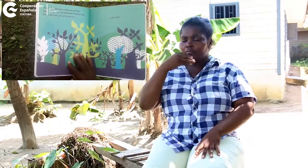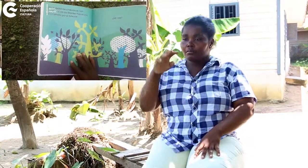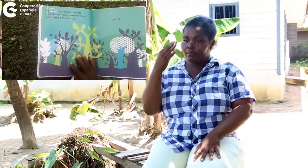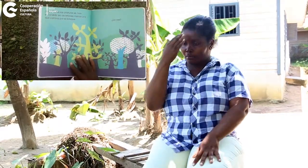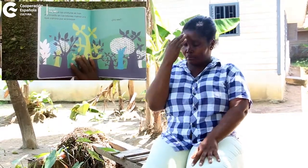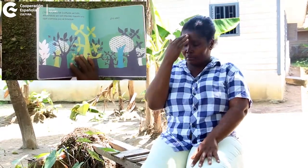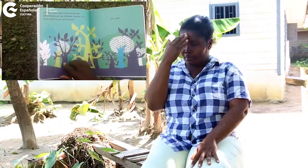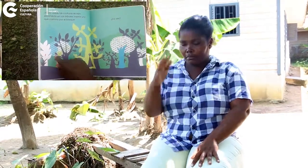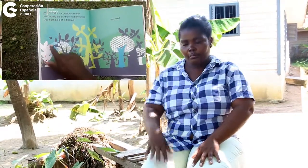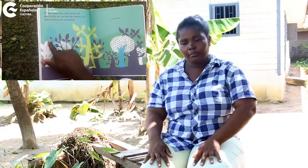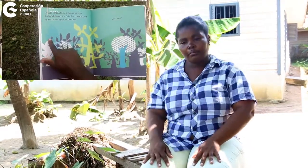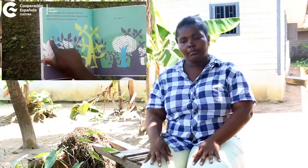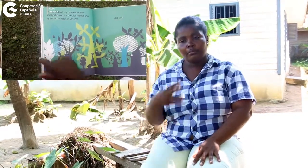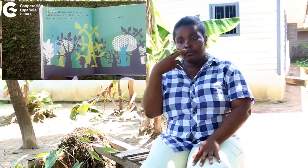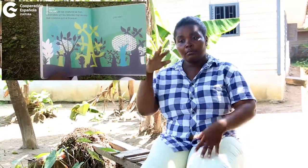ver. ¿Vemos el pájaro?